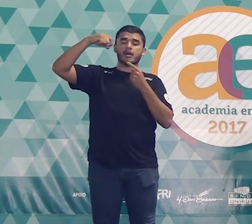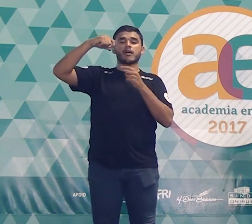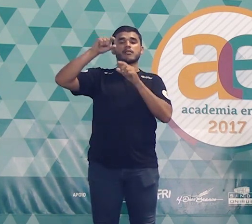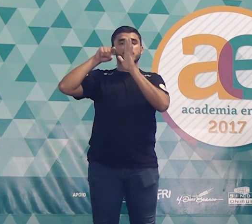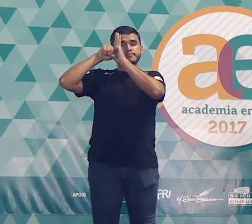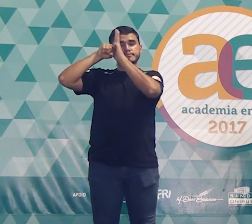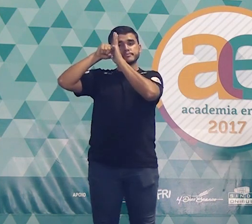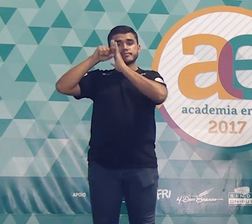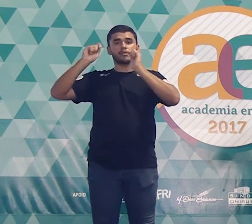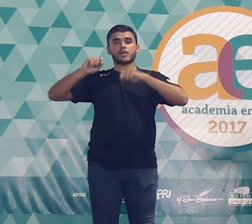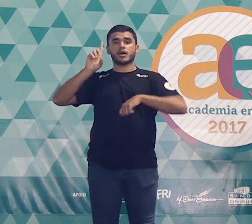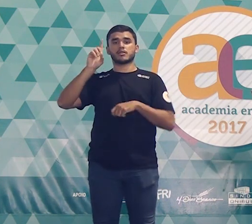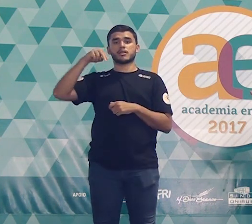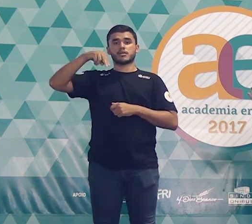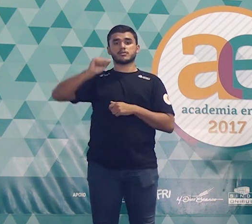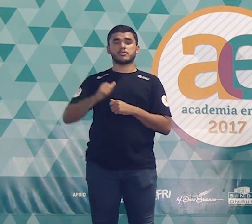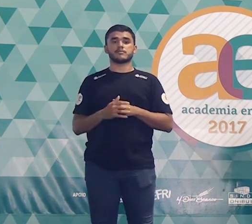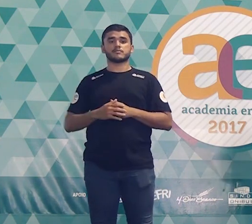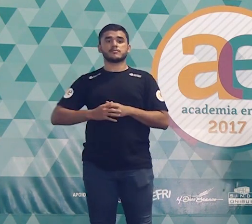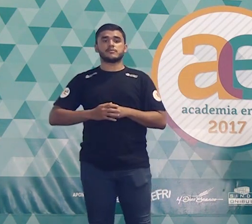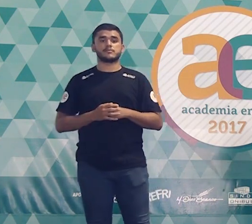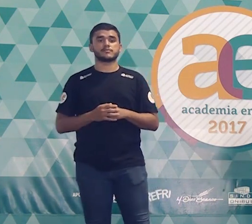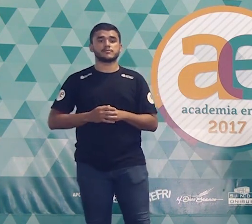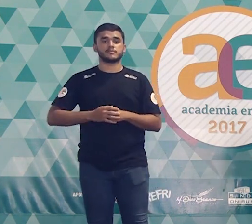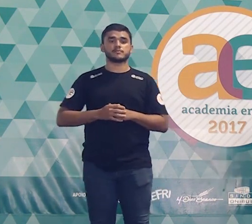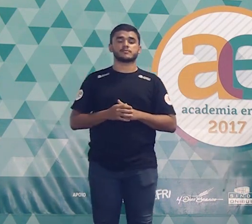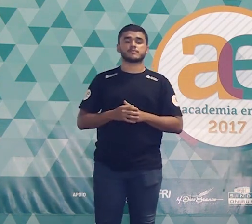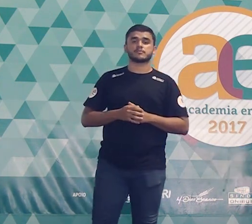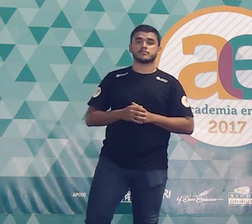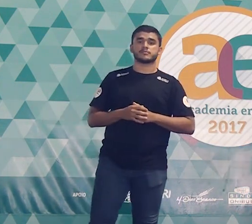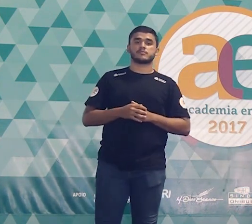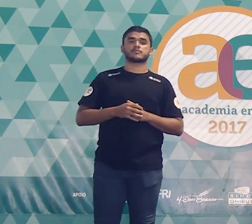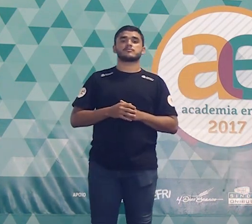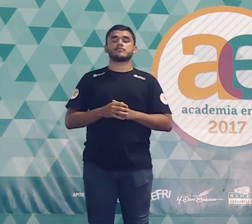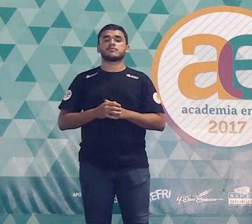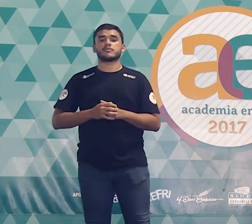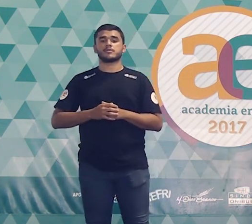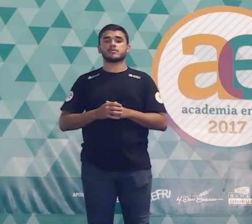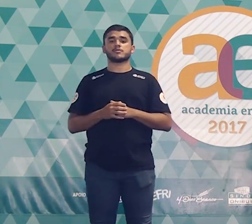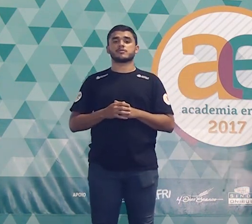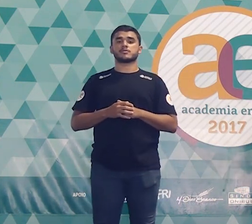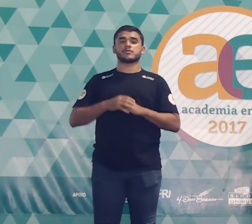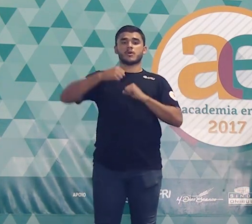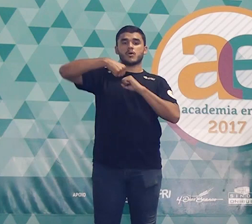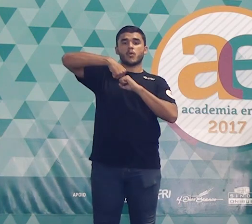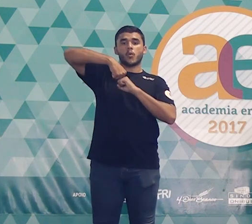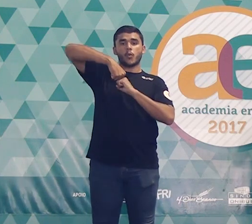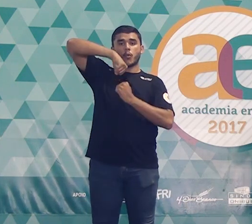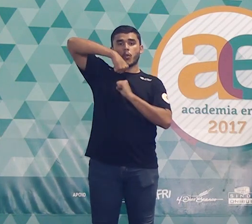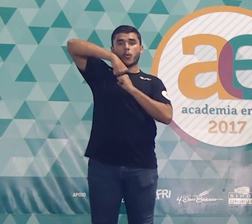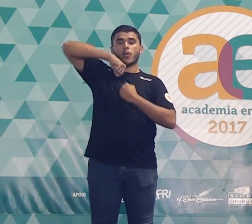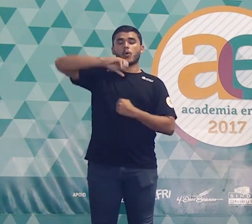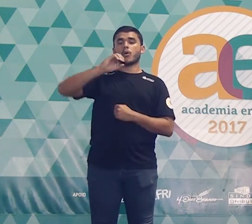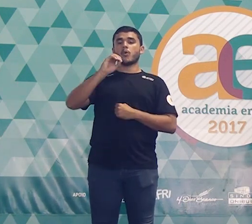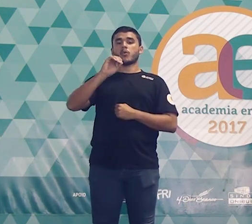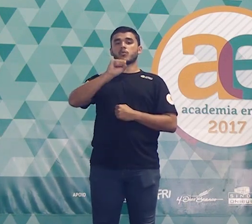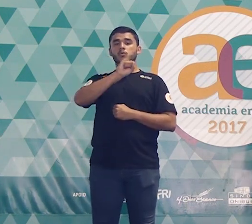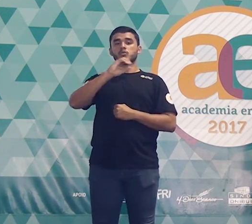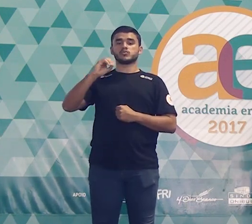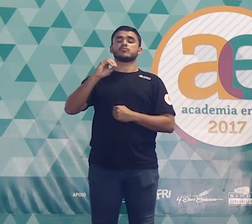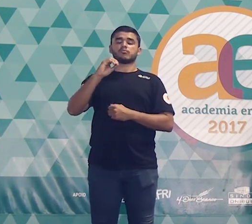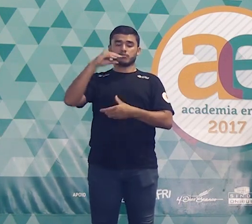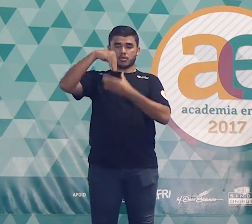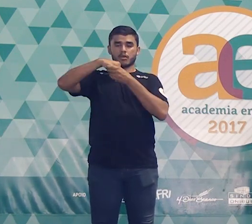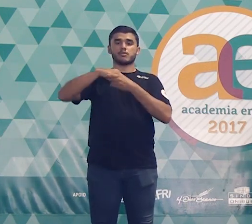Então, mas o corpo todo é formado de células, tá? Osso é formado de células, sim. Osso,